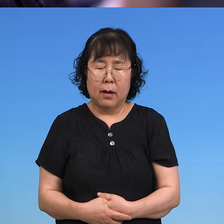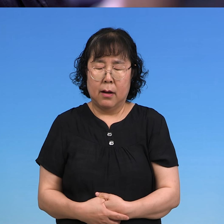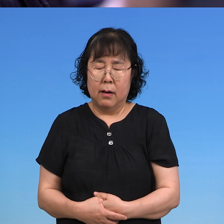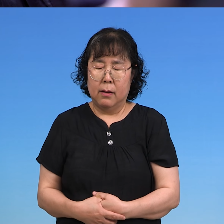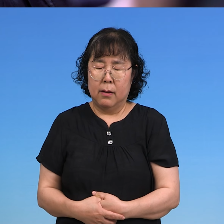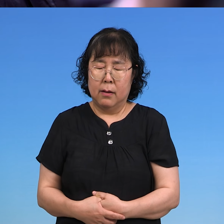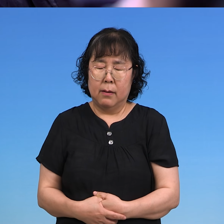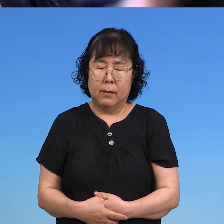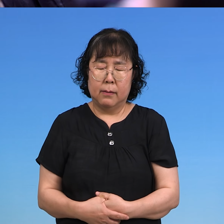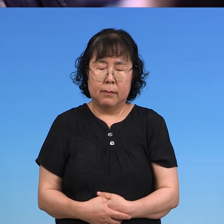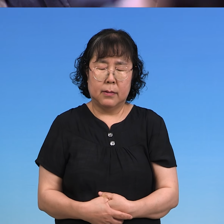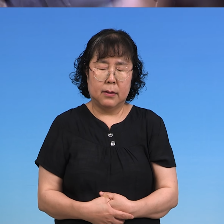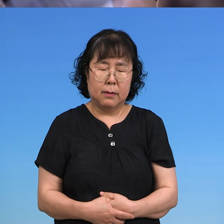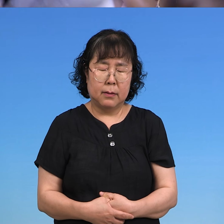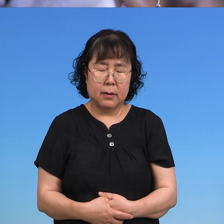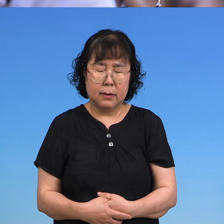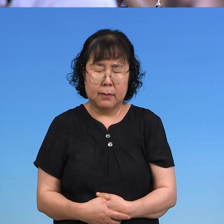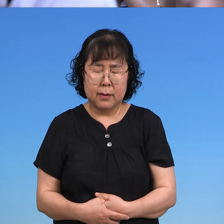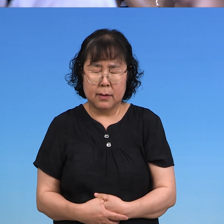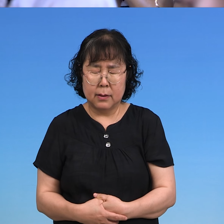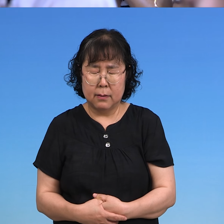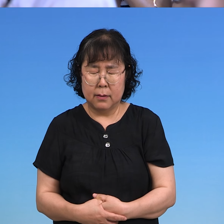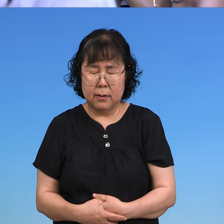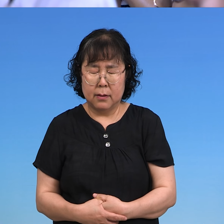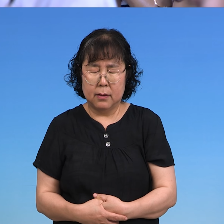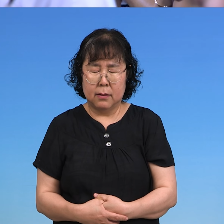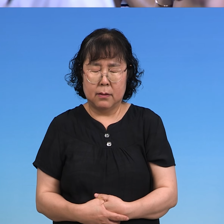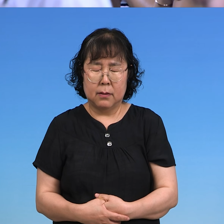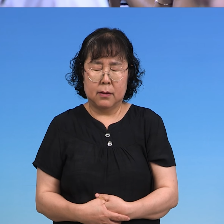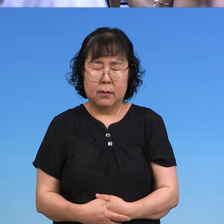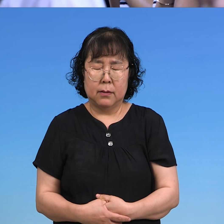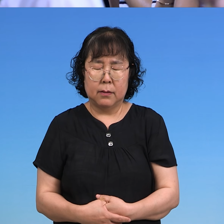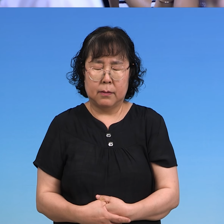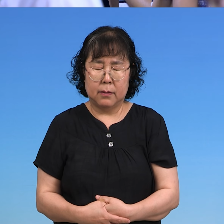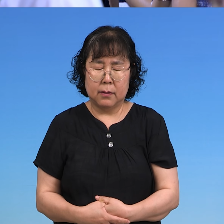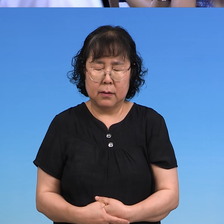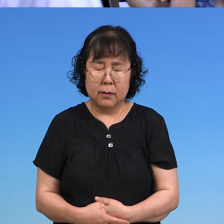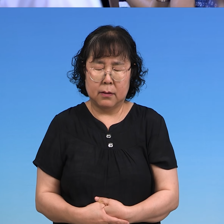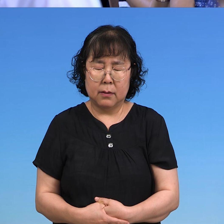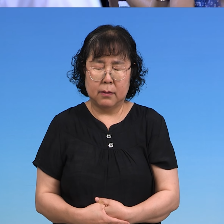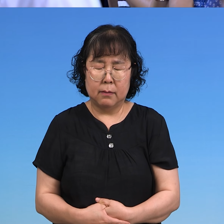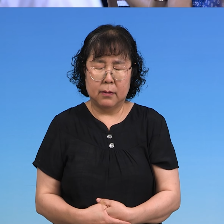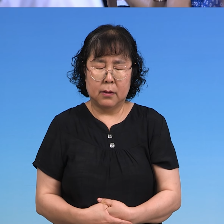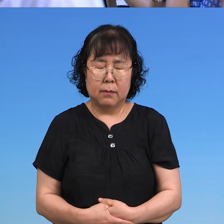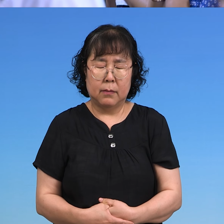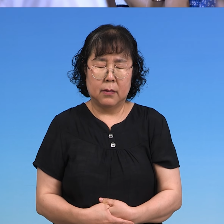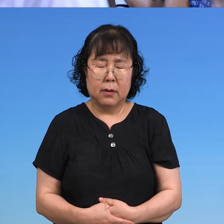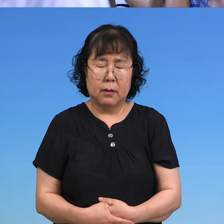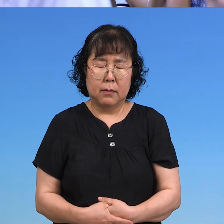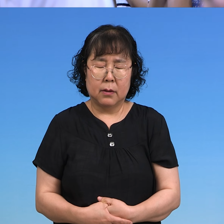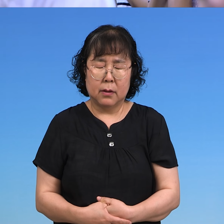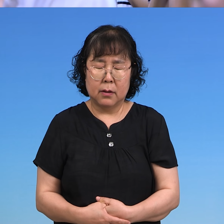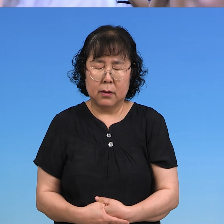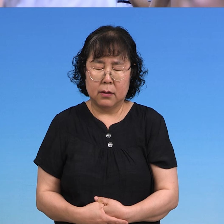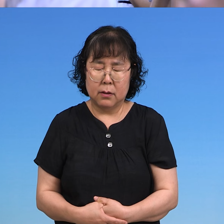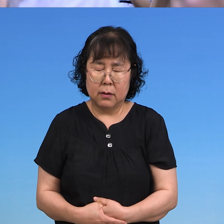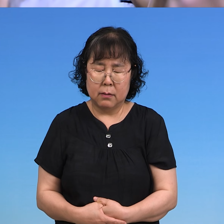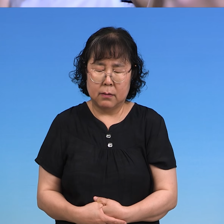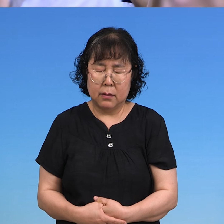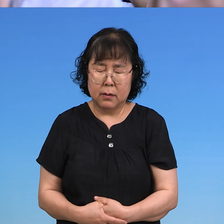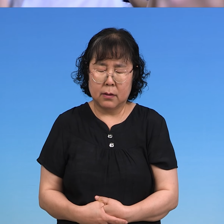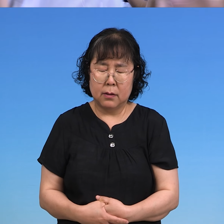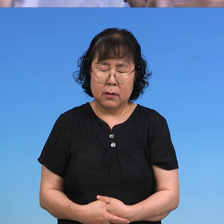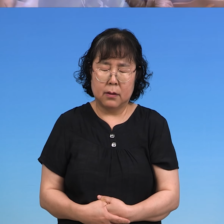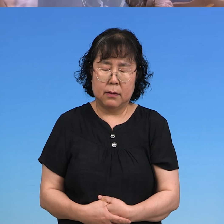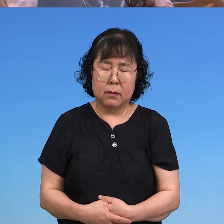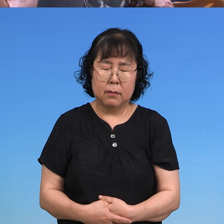여호수아에게 영적인 성령으로 그 땅을 묘사하여 주십니다. 하나님, 우리의 현실은 모세가 죽은 것 같은 답답하고